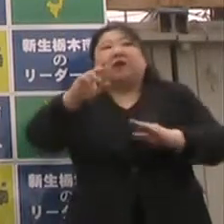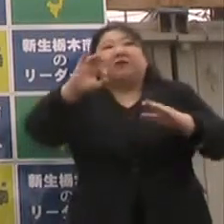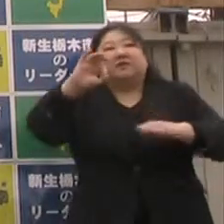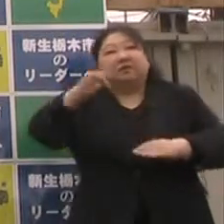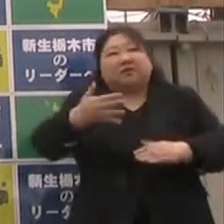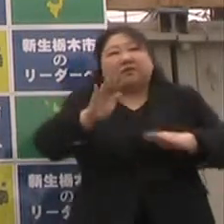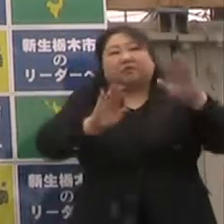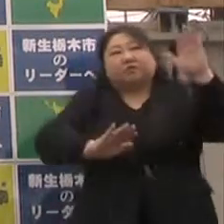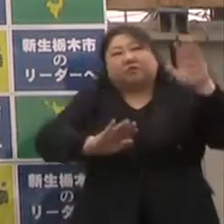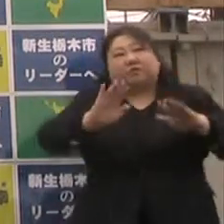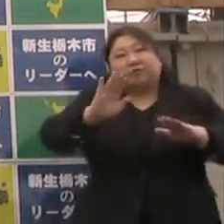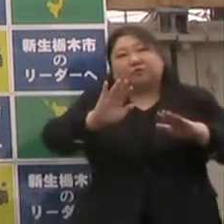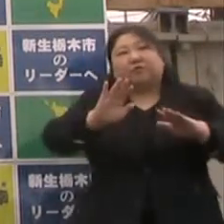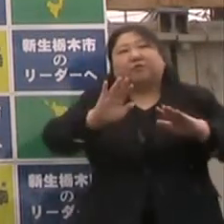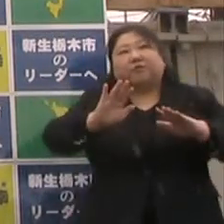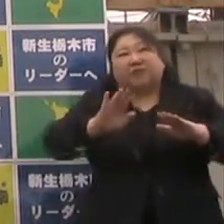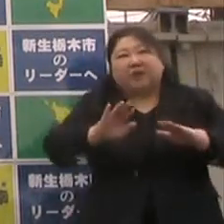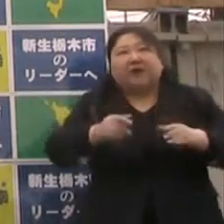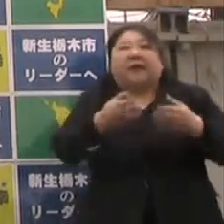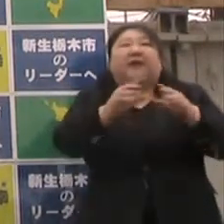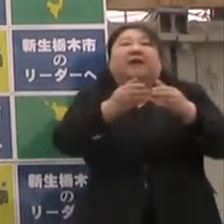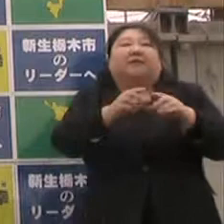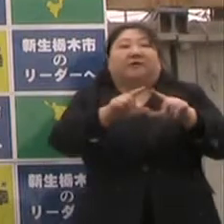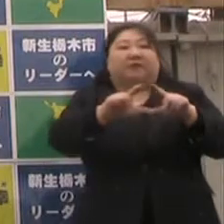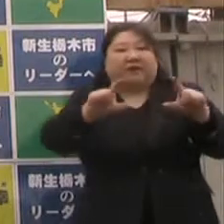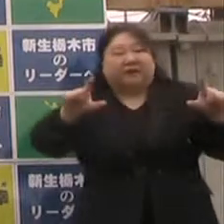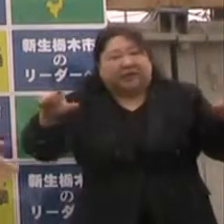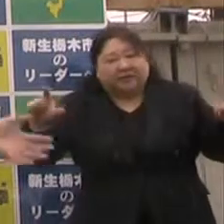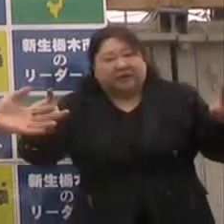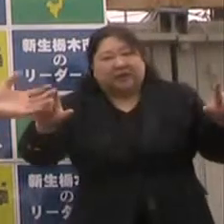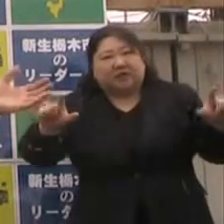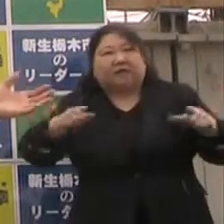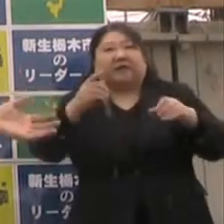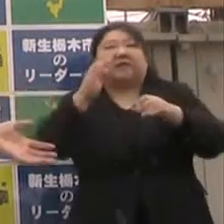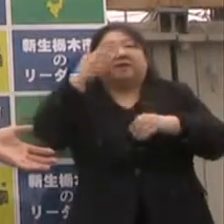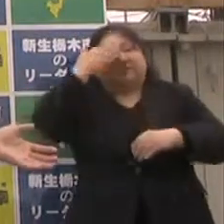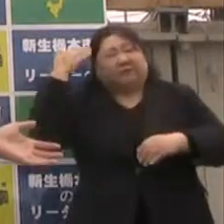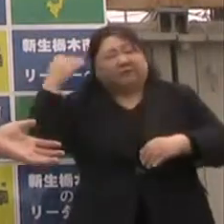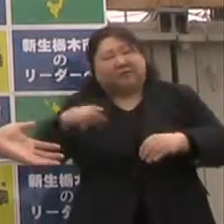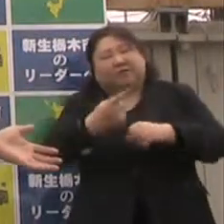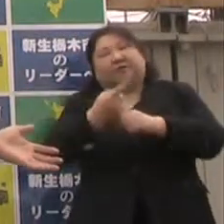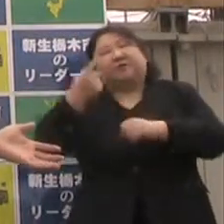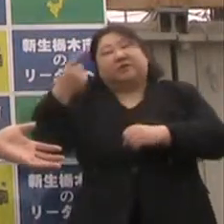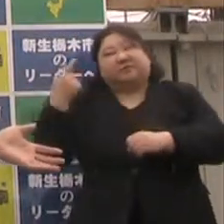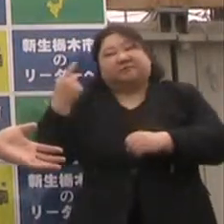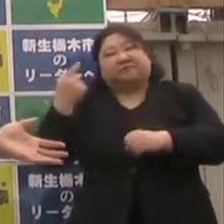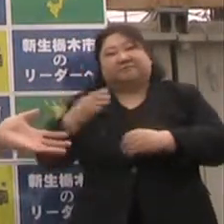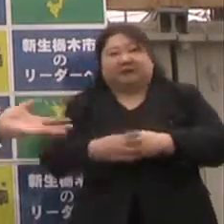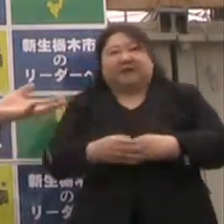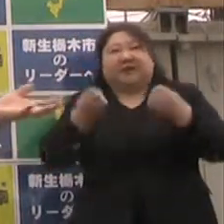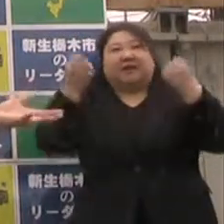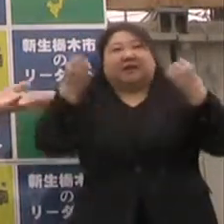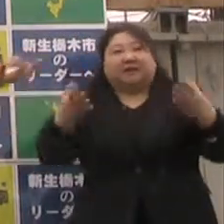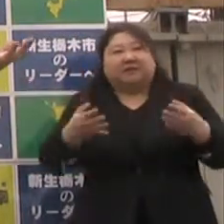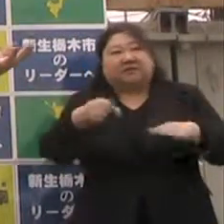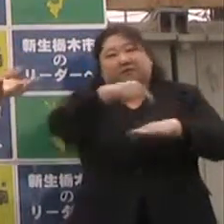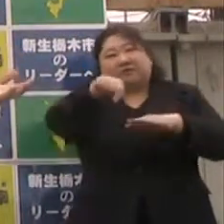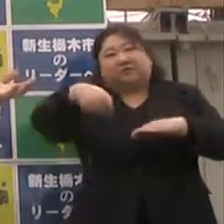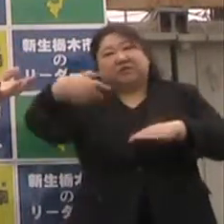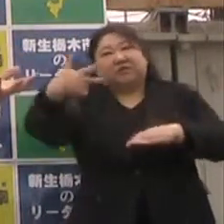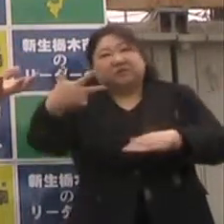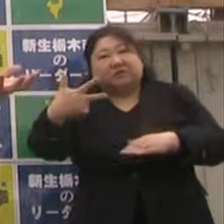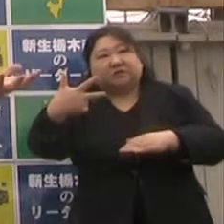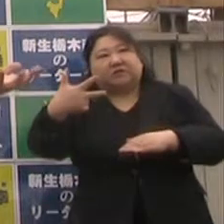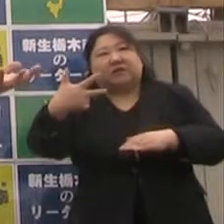と治ったのが去年なんです。これだけ大変なんです。それを新しい栃木市の方は全てその後